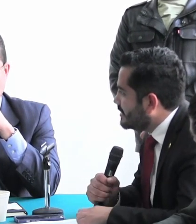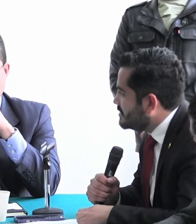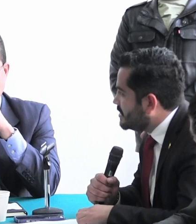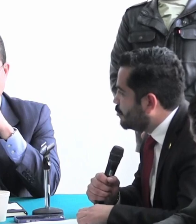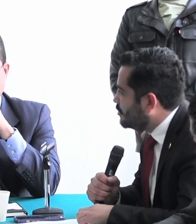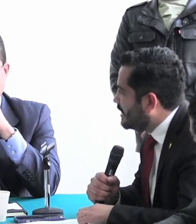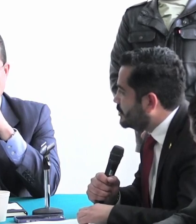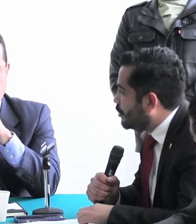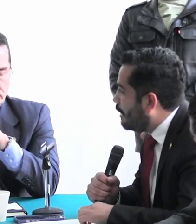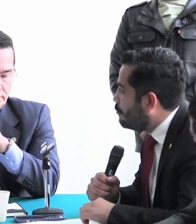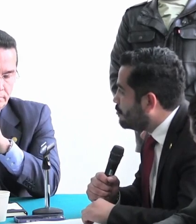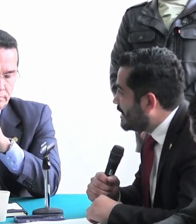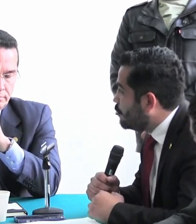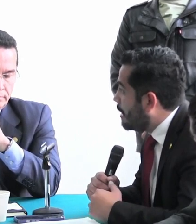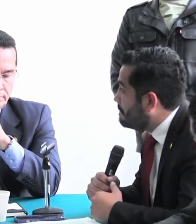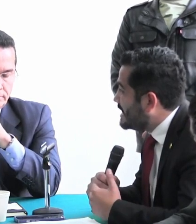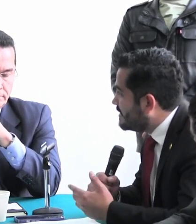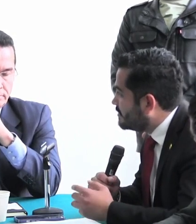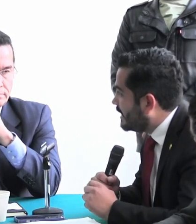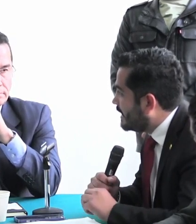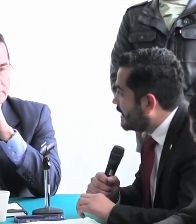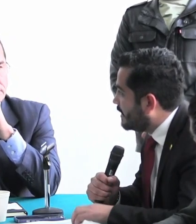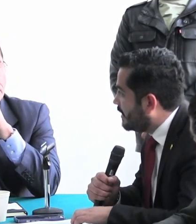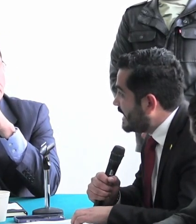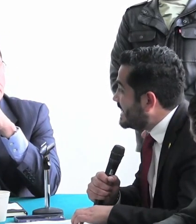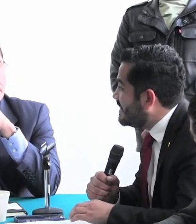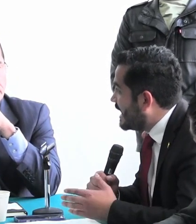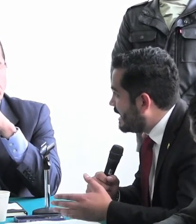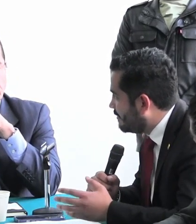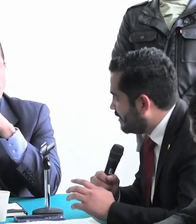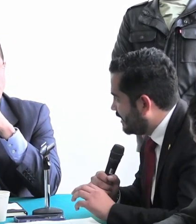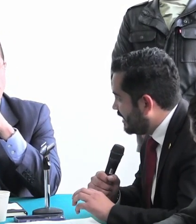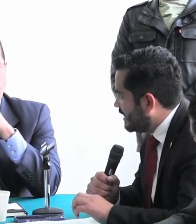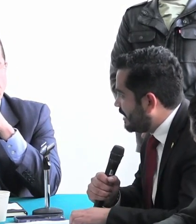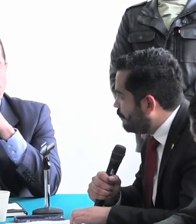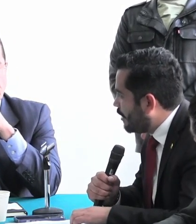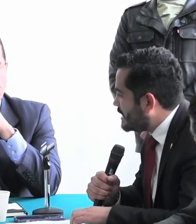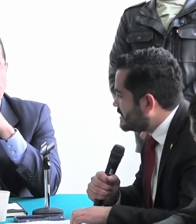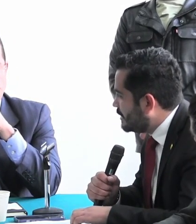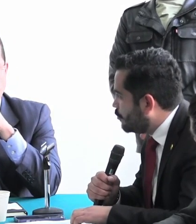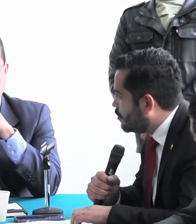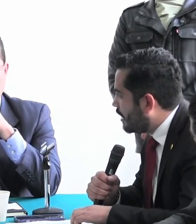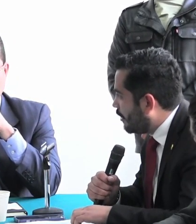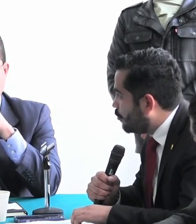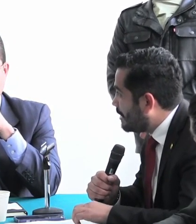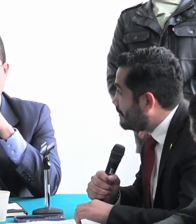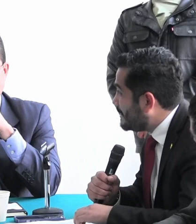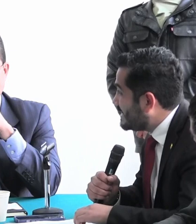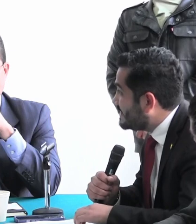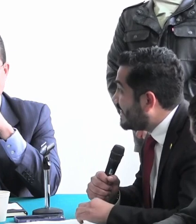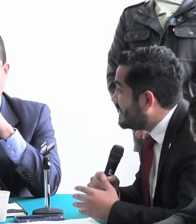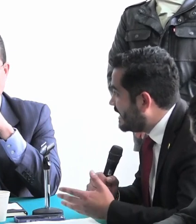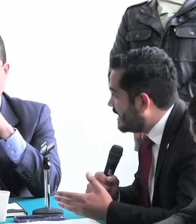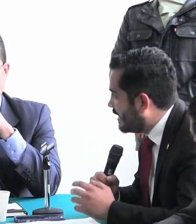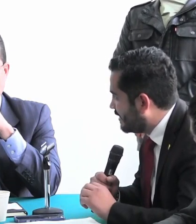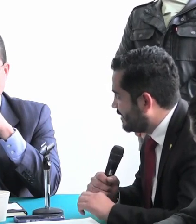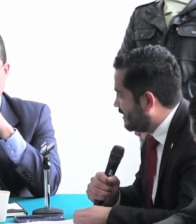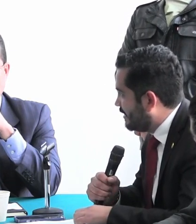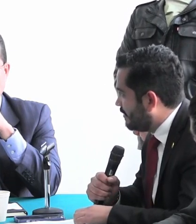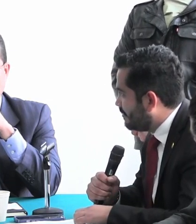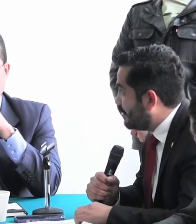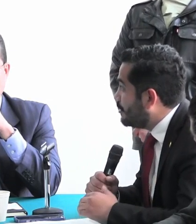fuera sin un derecho a un medio ambiente ideal? ¿Qué fuera sin una vivienda